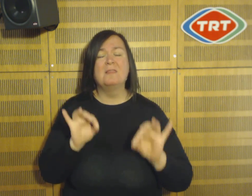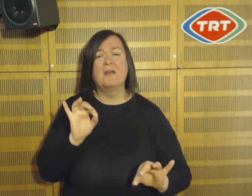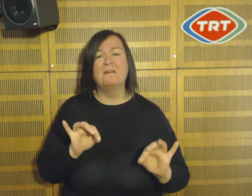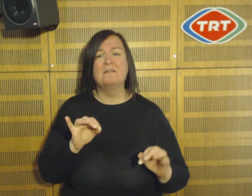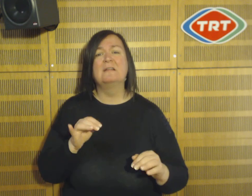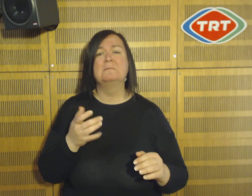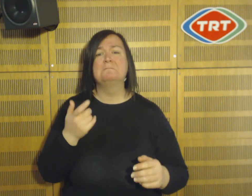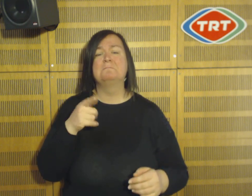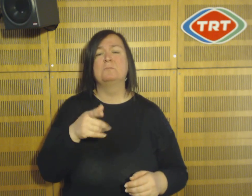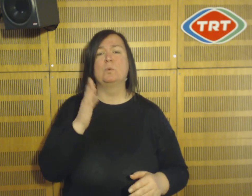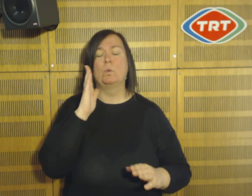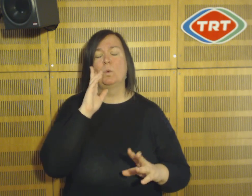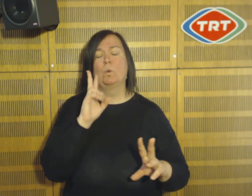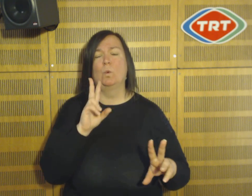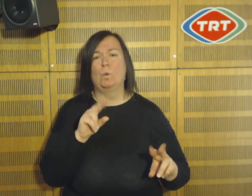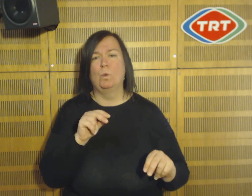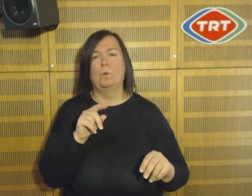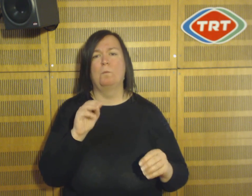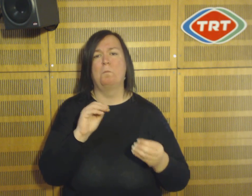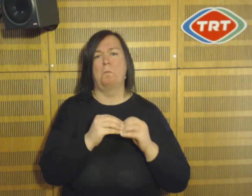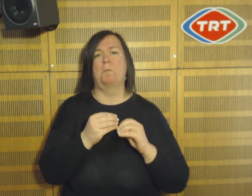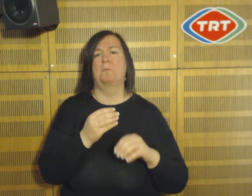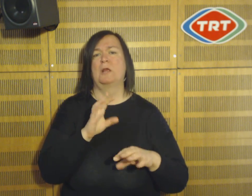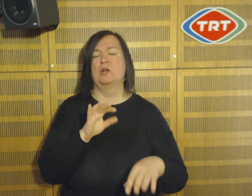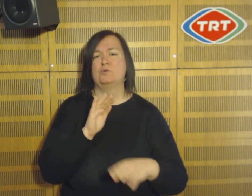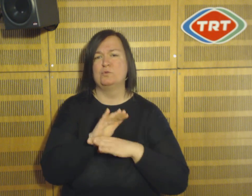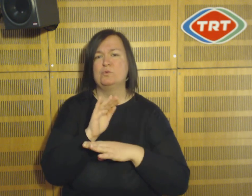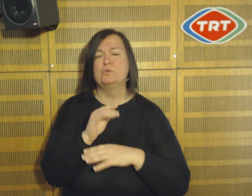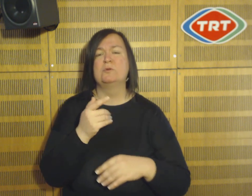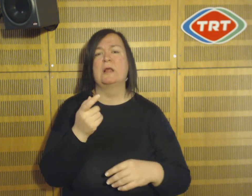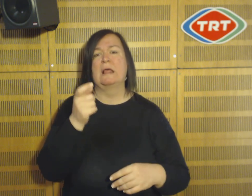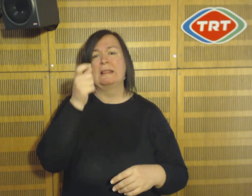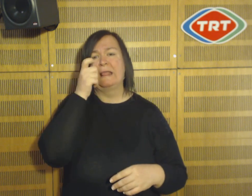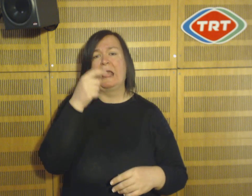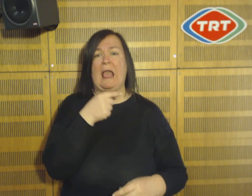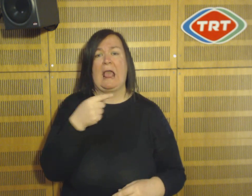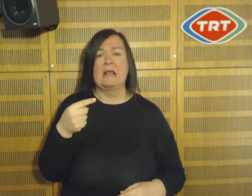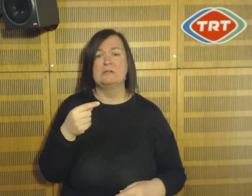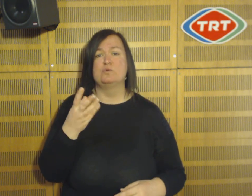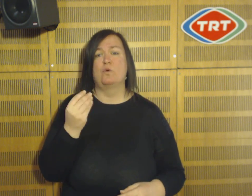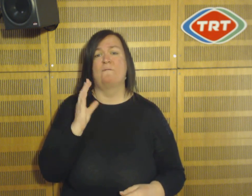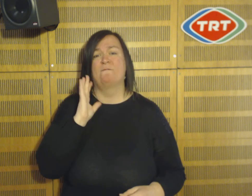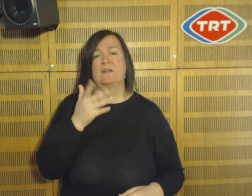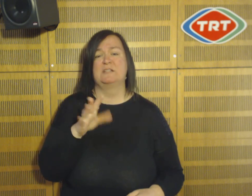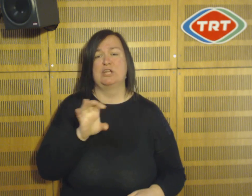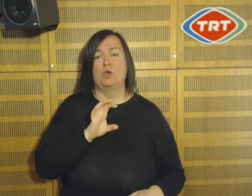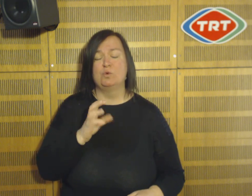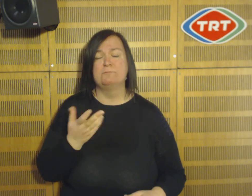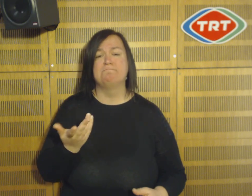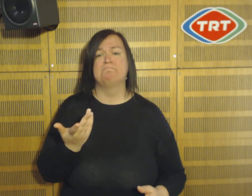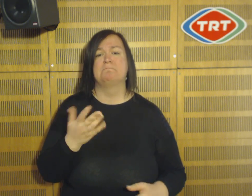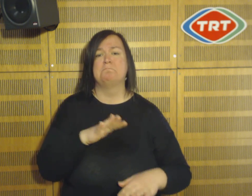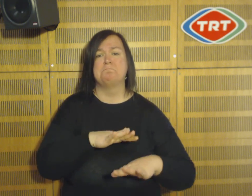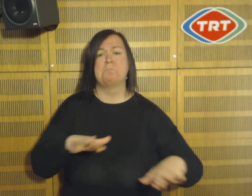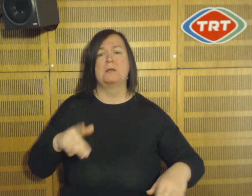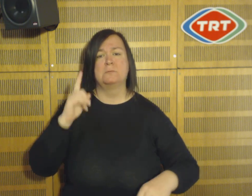etkisiyle Uyku uyku sorunu çekiyorsunuz Eee dikkat eksikliği sorunu çok fazla çekiyorsunuz Örneğin masa başında kalmakta çok